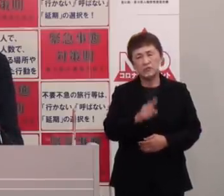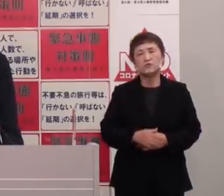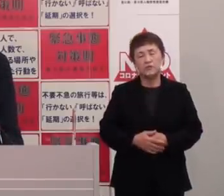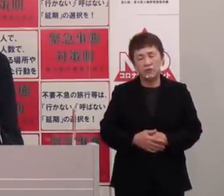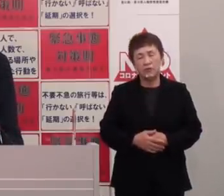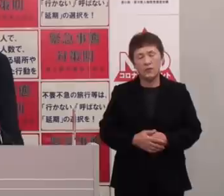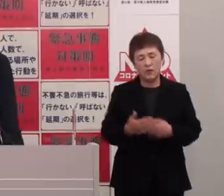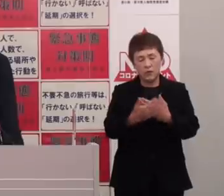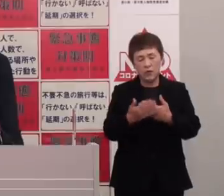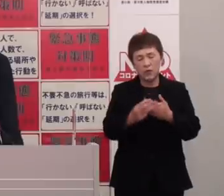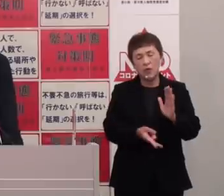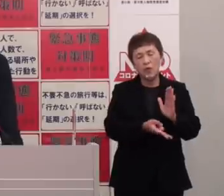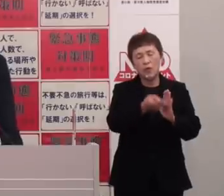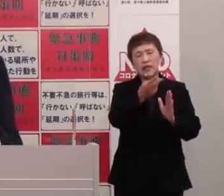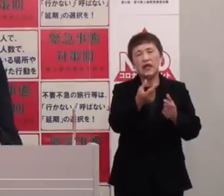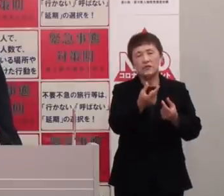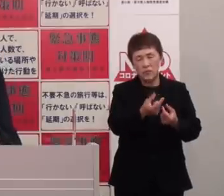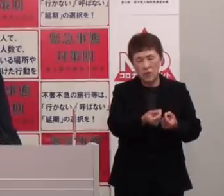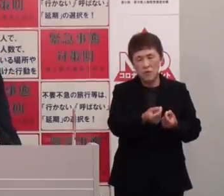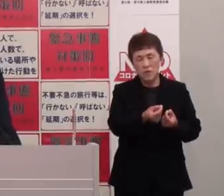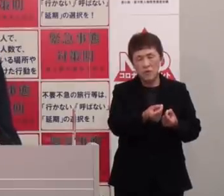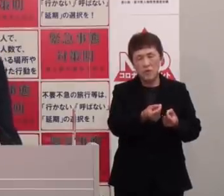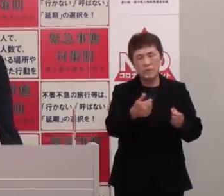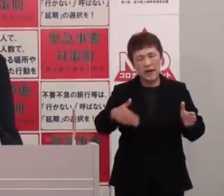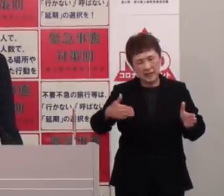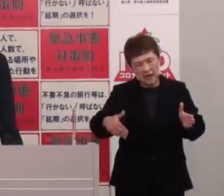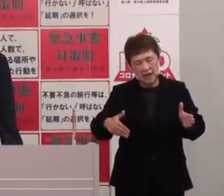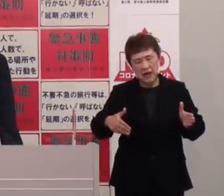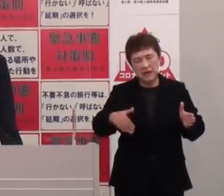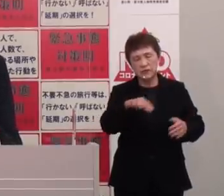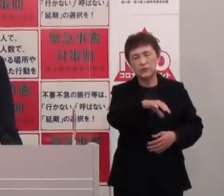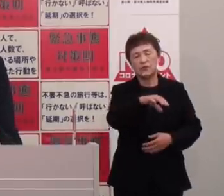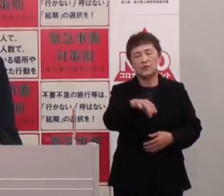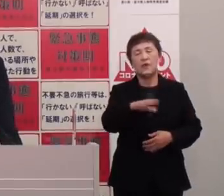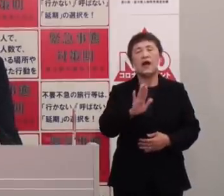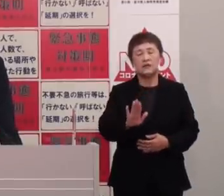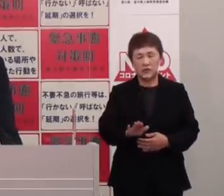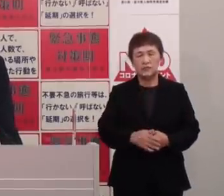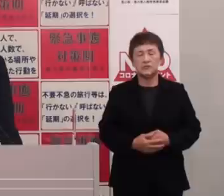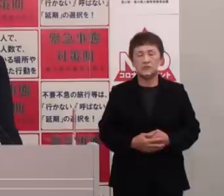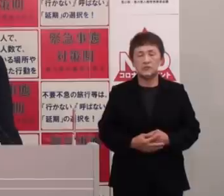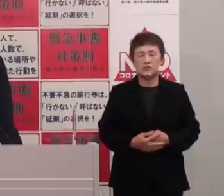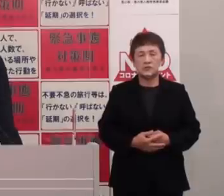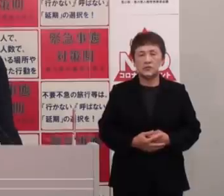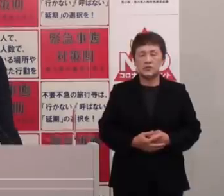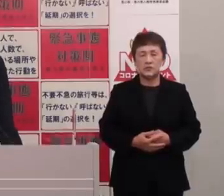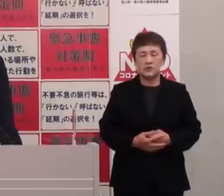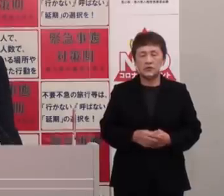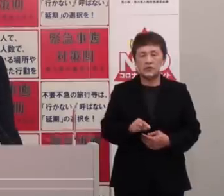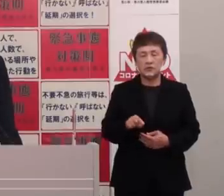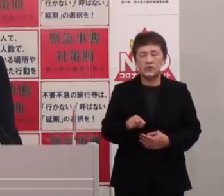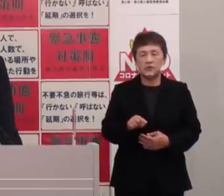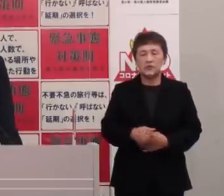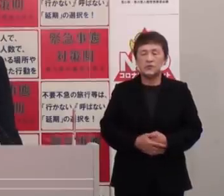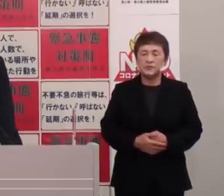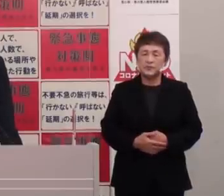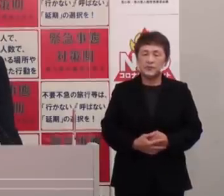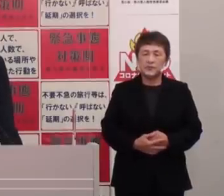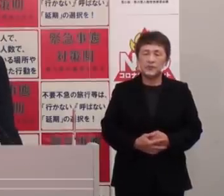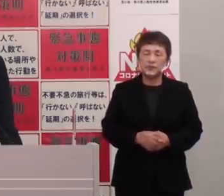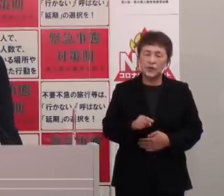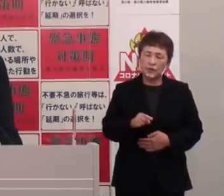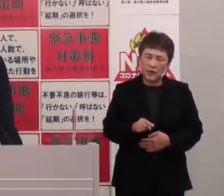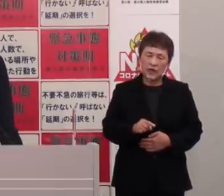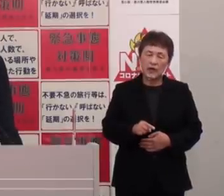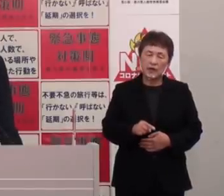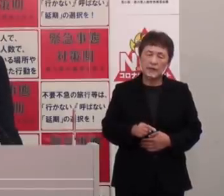宿泊療養施設もそうですけども、まだ整っていないところもありますので、まあ、そうした点については必